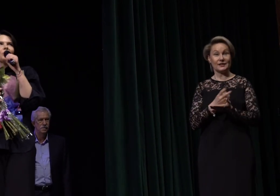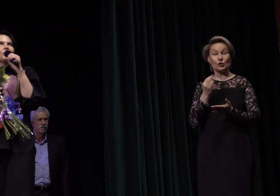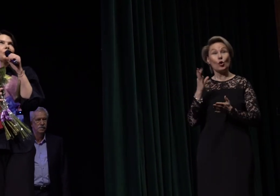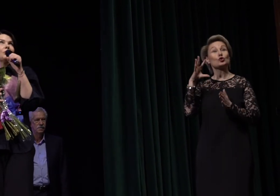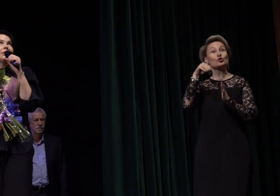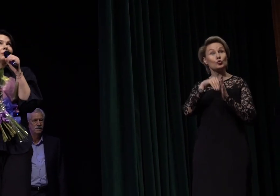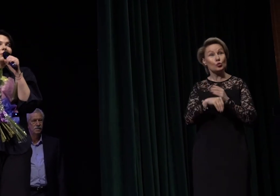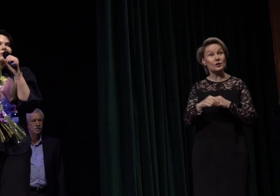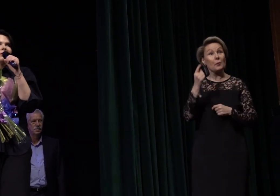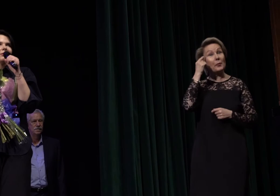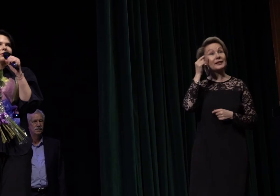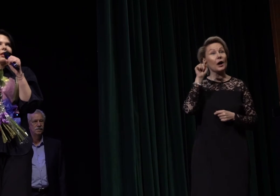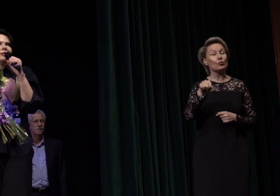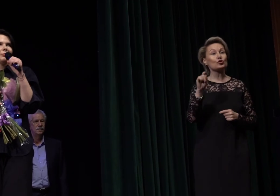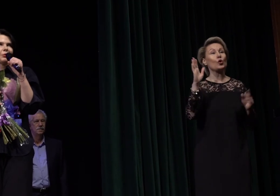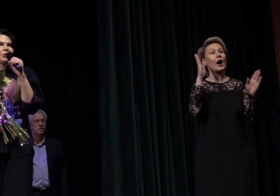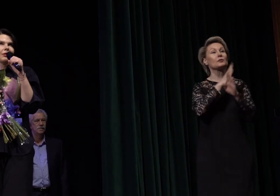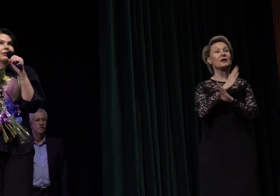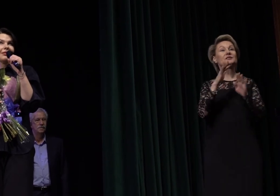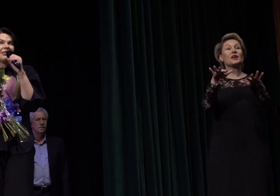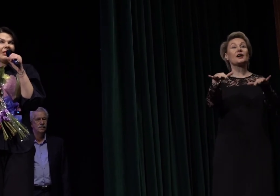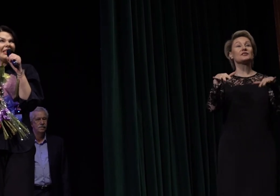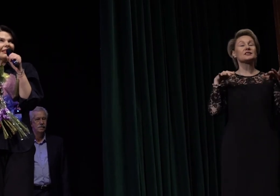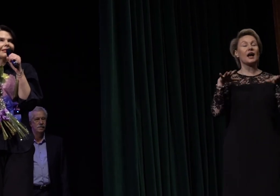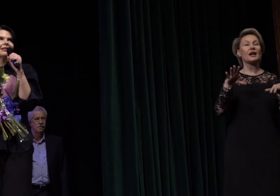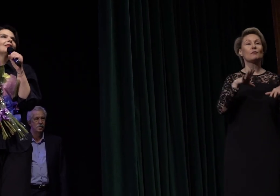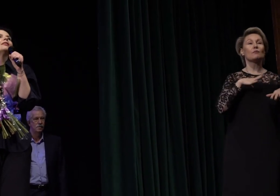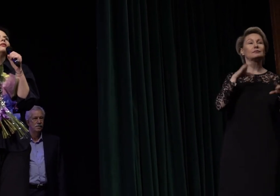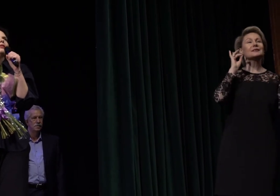судя по тому, что атмосфера в зале просто